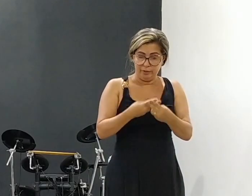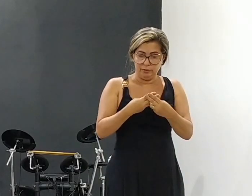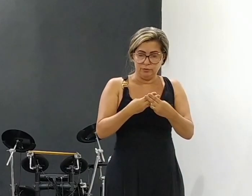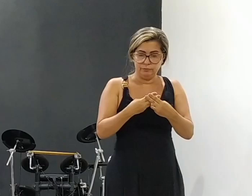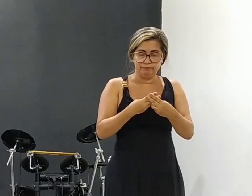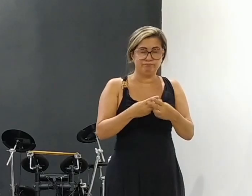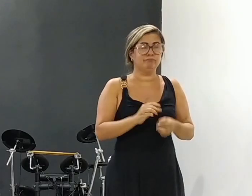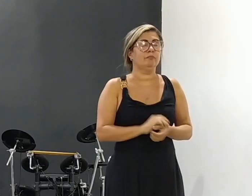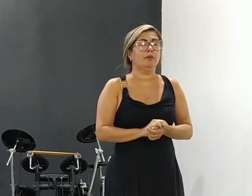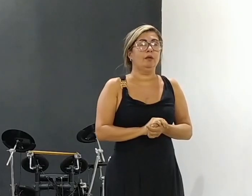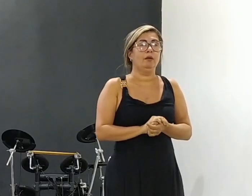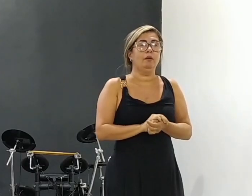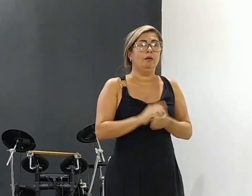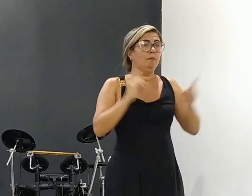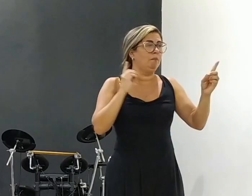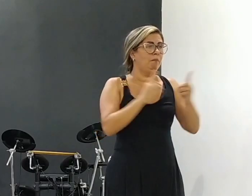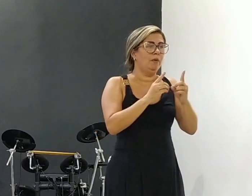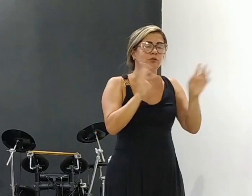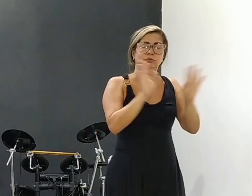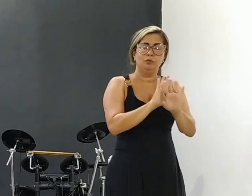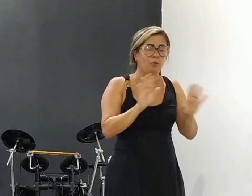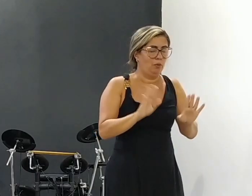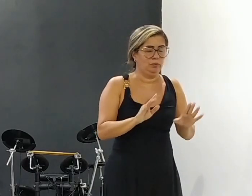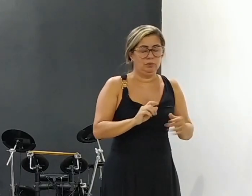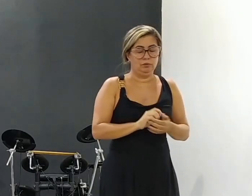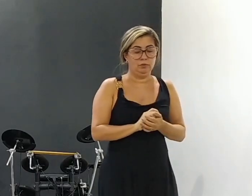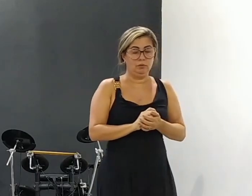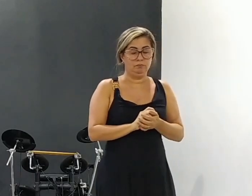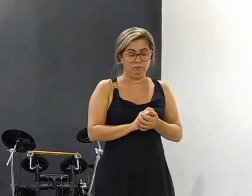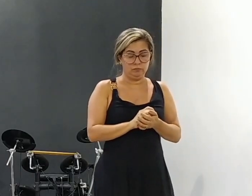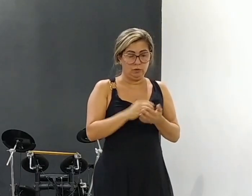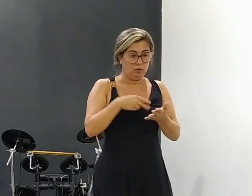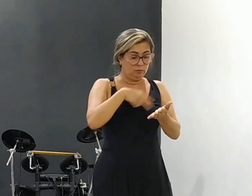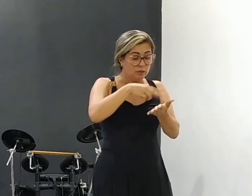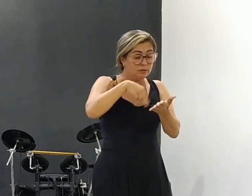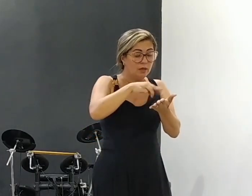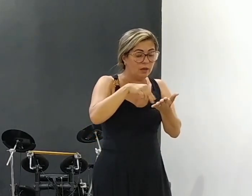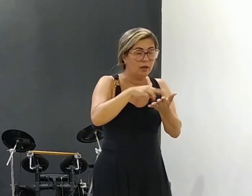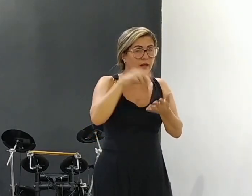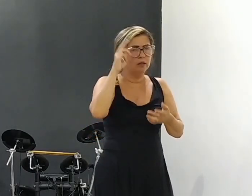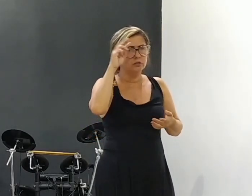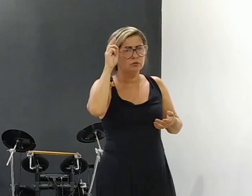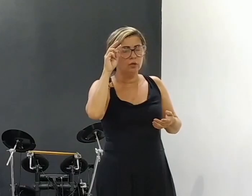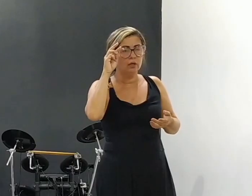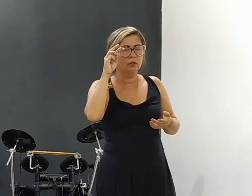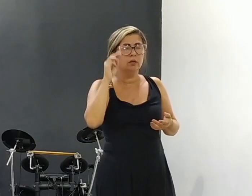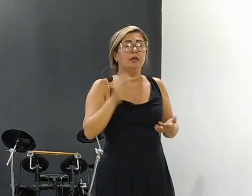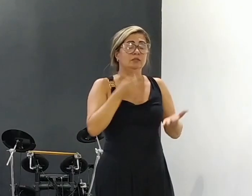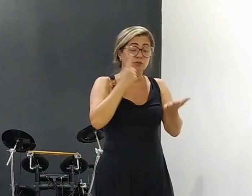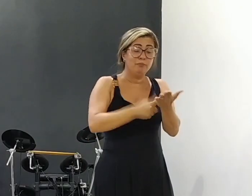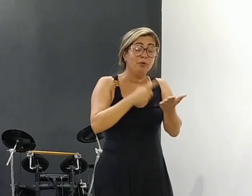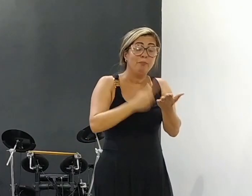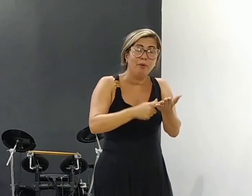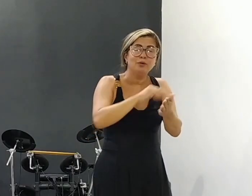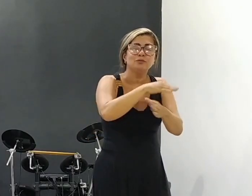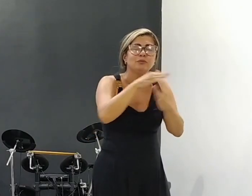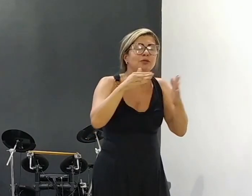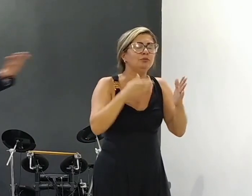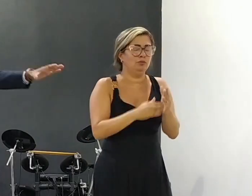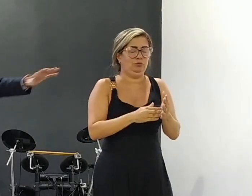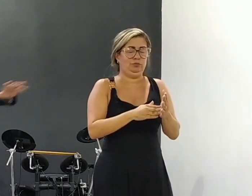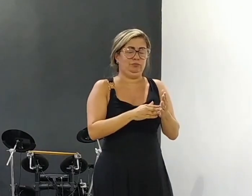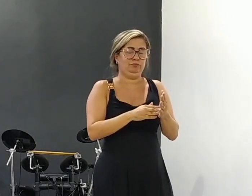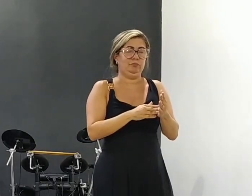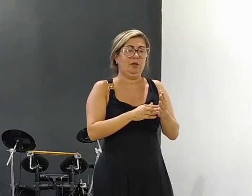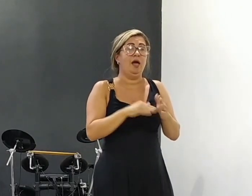encontra, ninguém o acha. E a gente começa a ler a história, a gente começa a ver que existe propósito em tudo, até às vezes